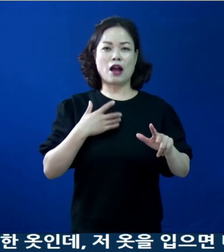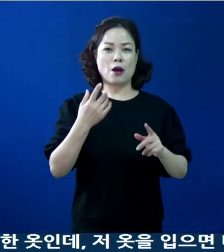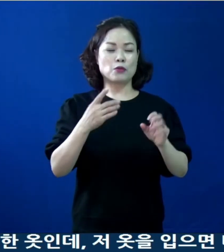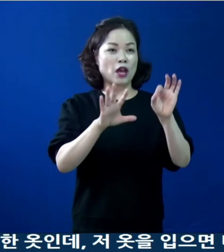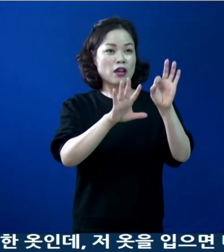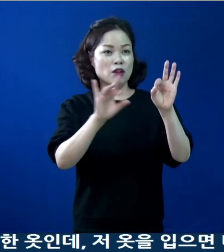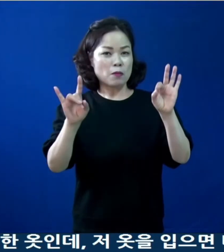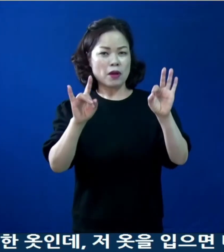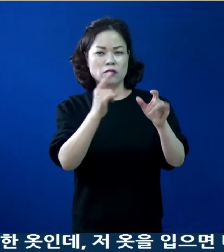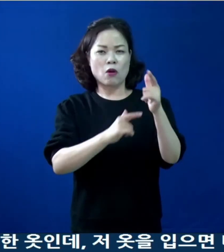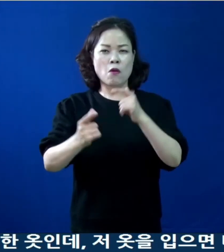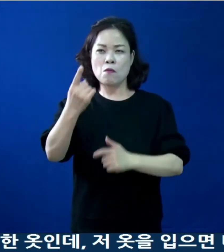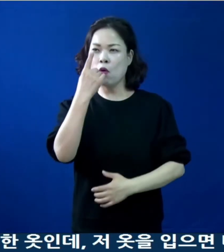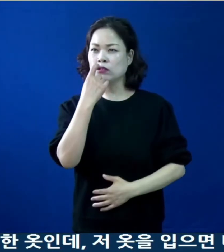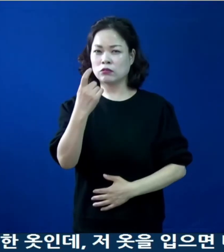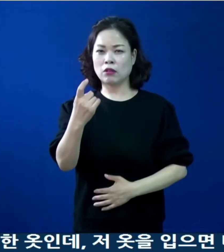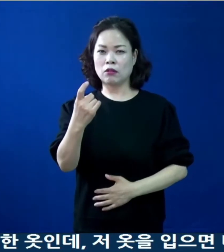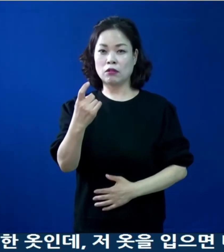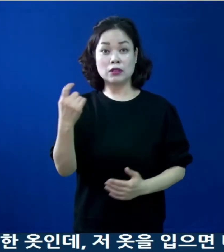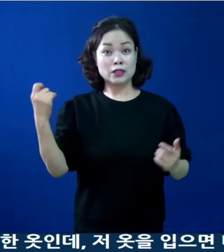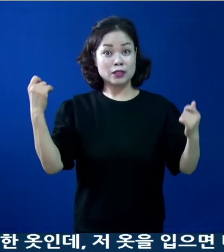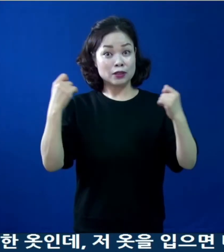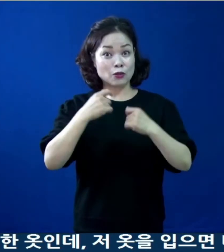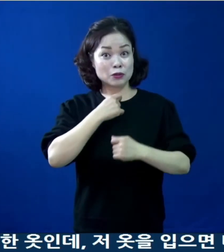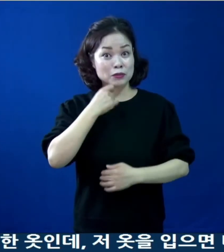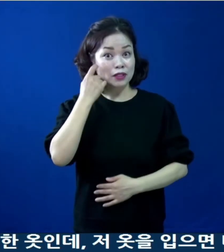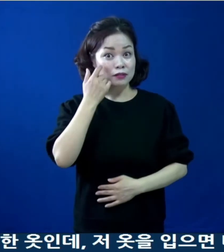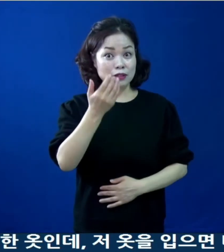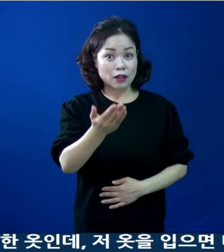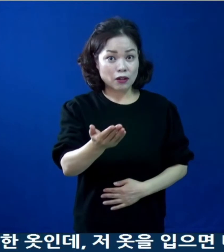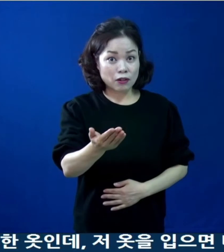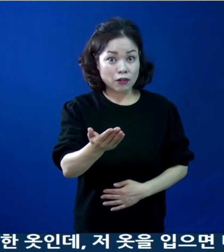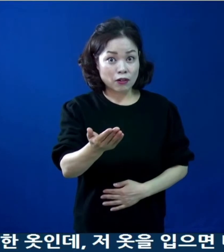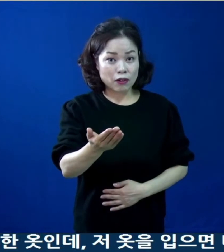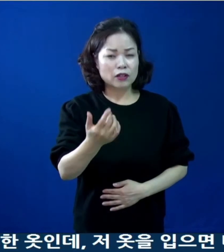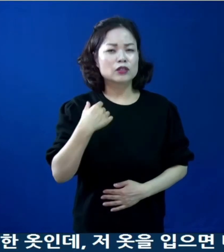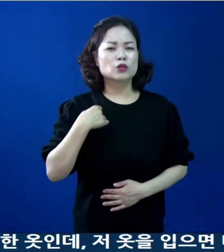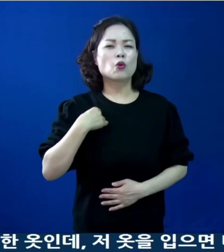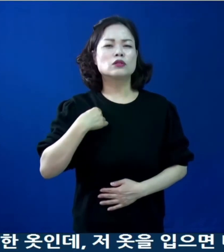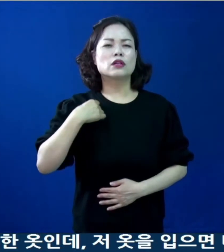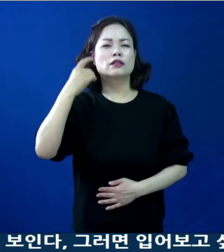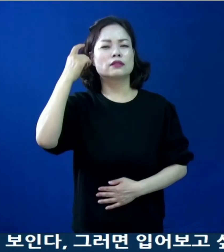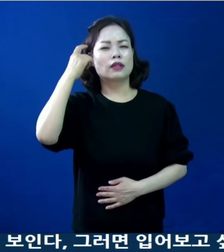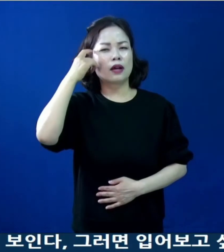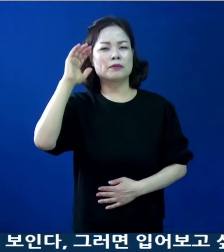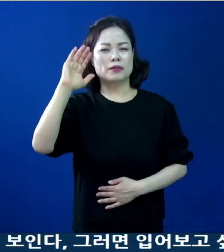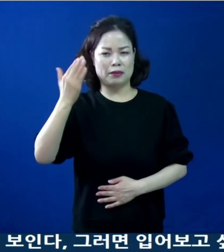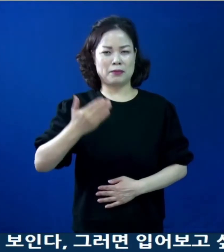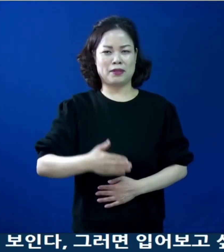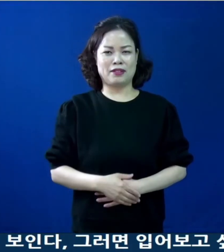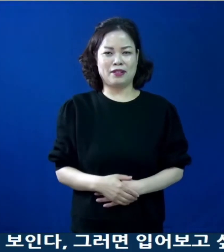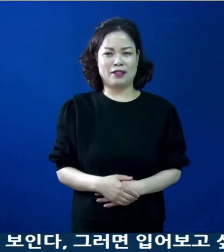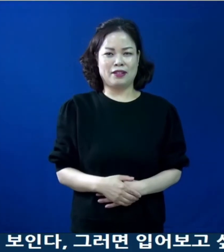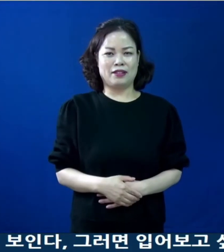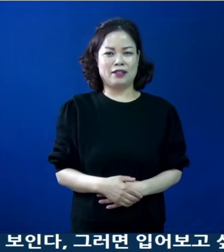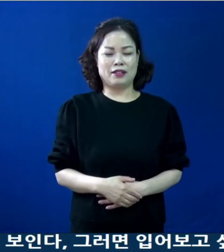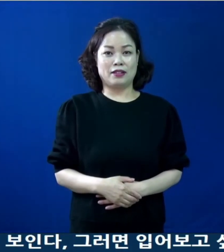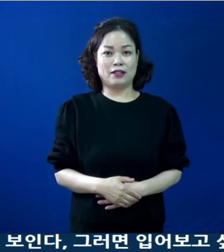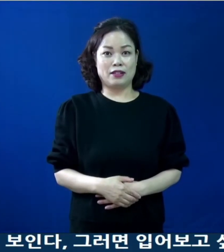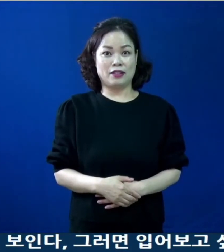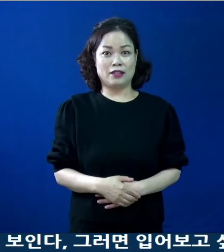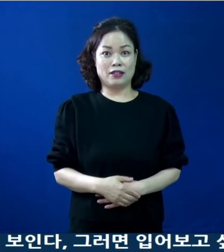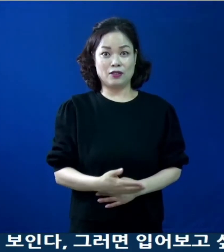한 10배는 멋있어 보여. 한번 입어볼만 하고 싶지 않으세요? 그런 옷이라고 보면 됩니다.